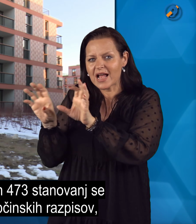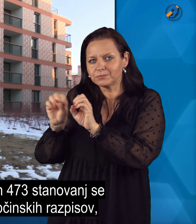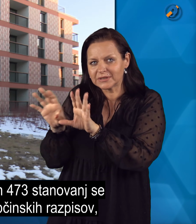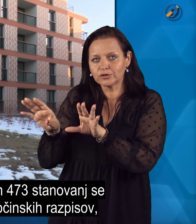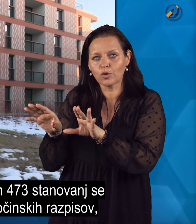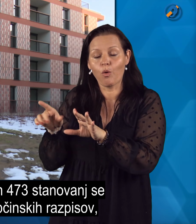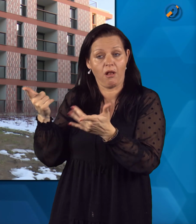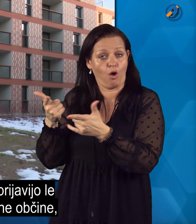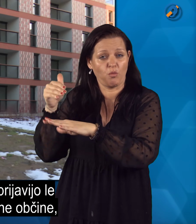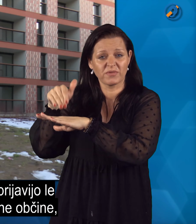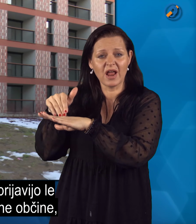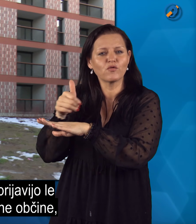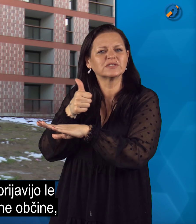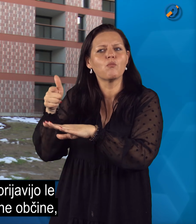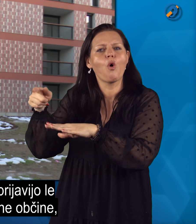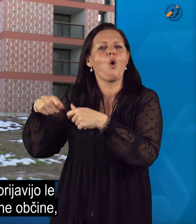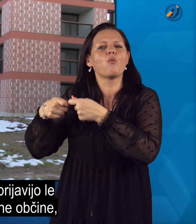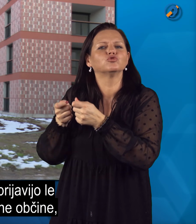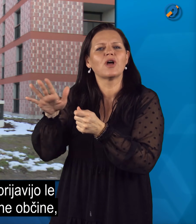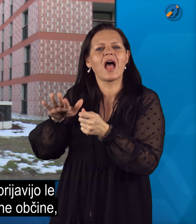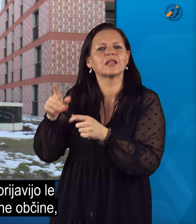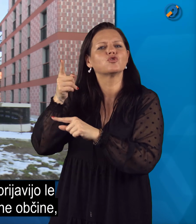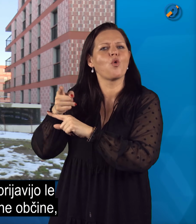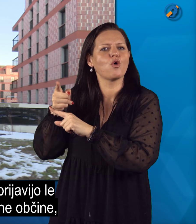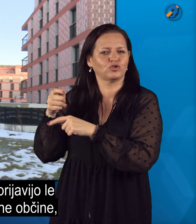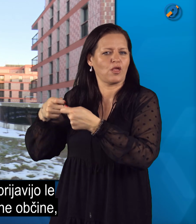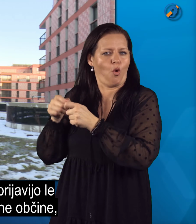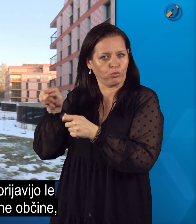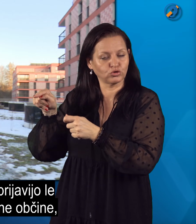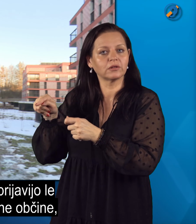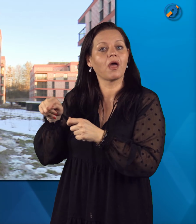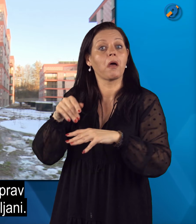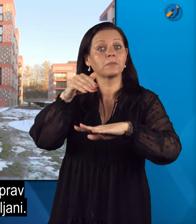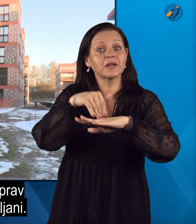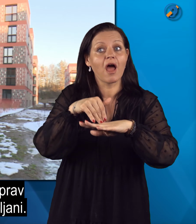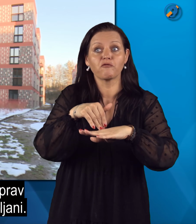le občani določene občine, prijavijo prav vsi državljani.